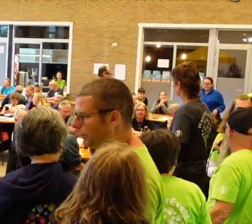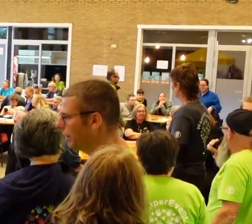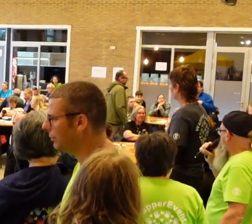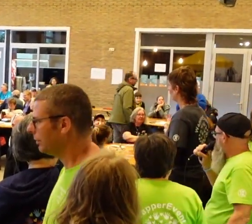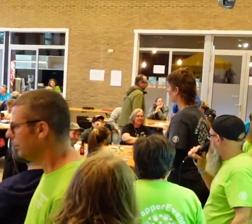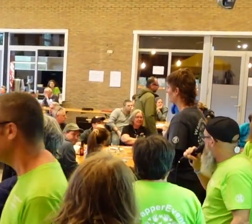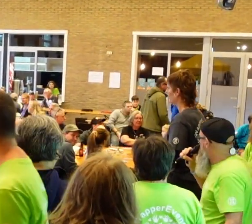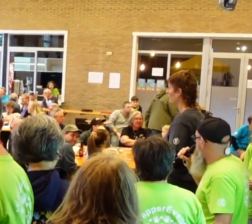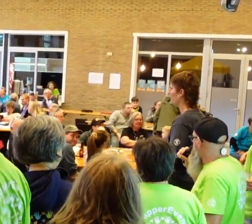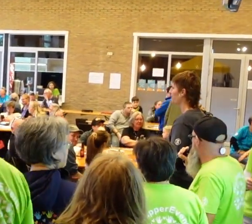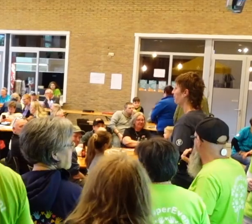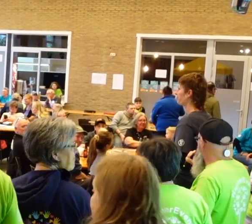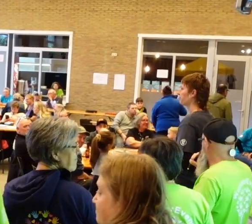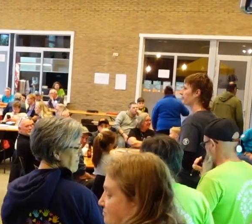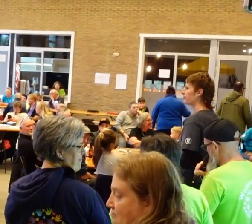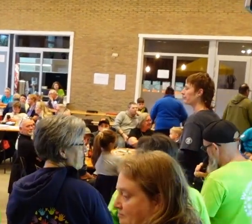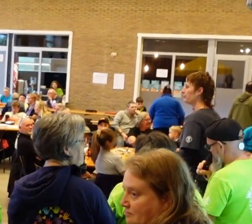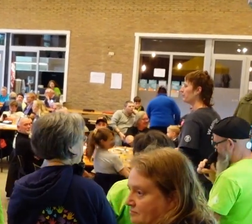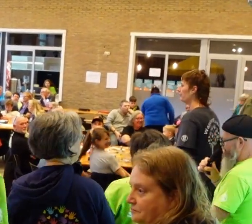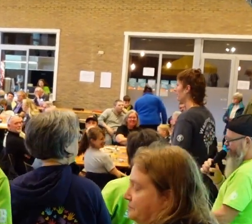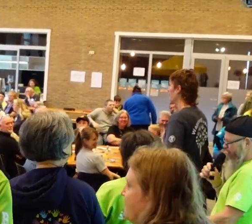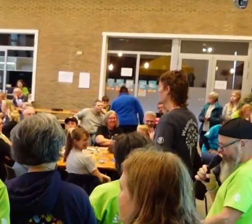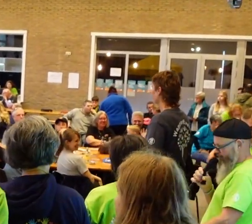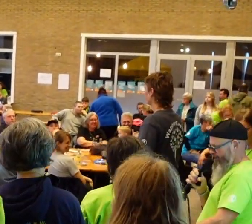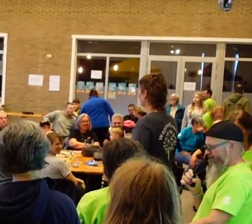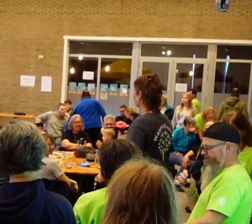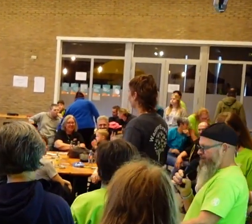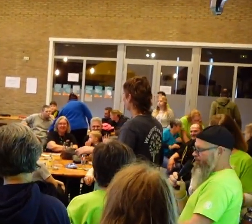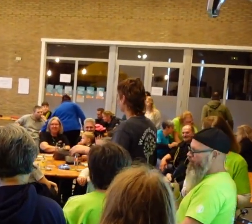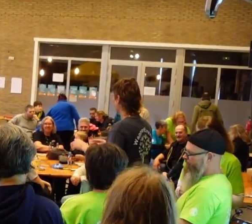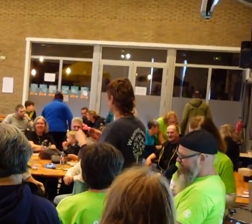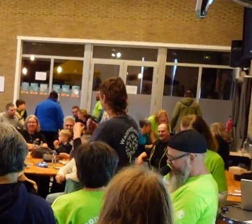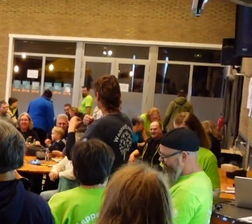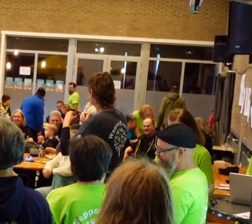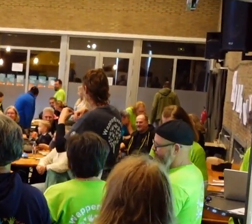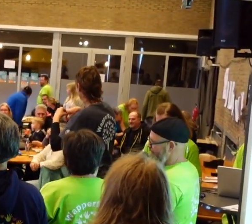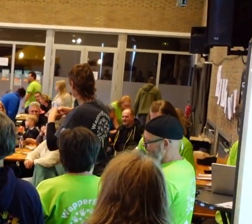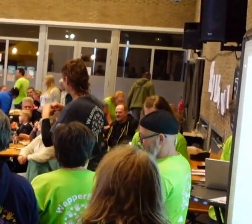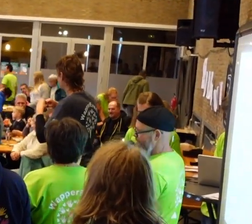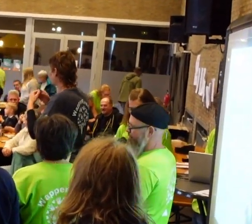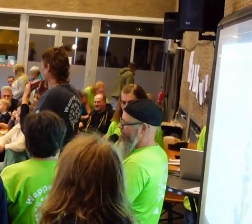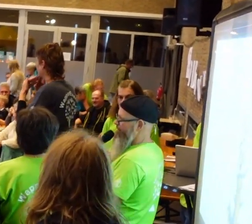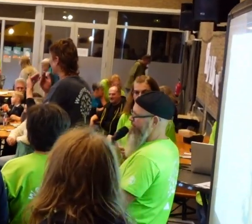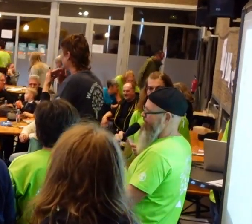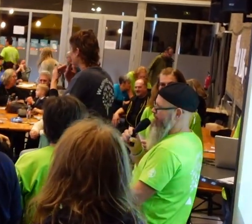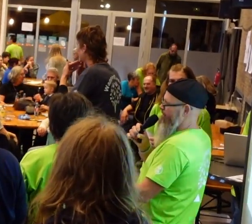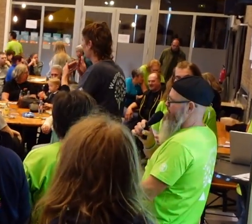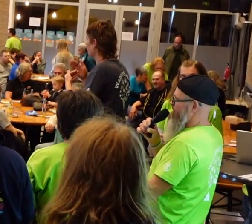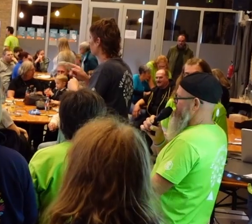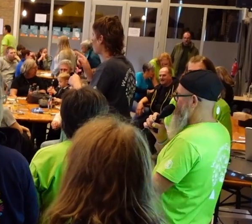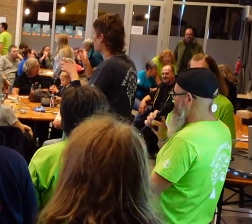wel nog een hartelijke dank en deze mensen mogen zeker weten